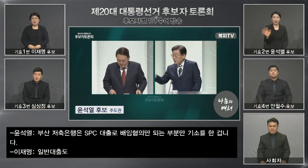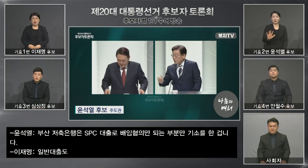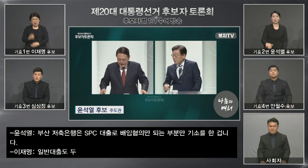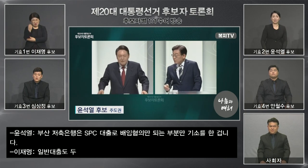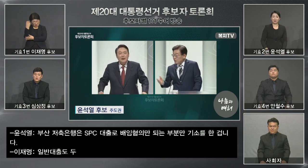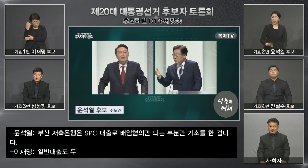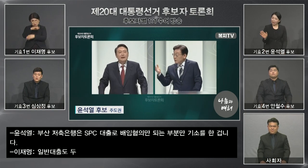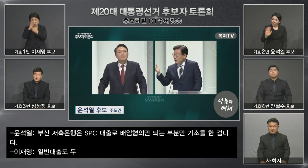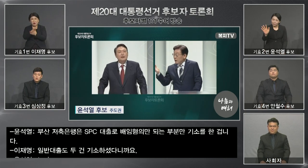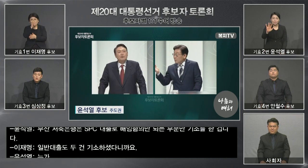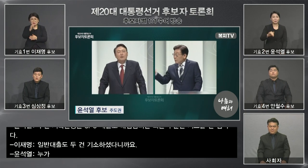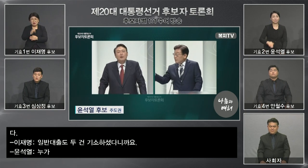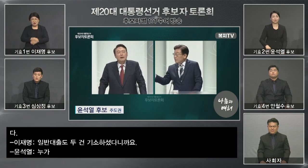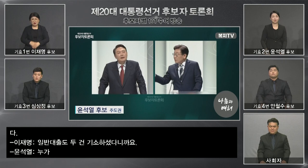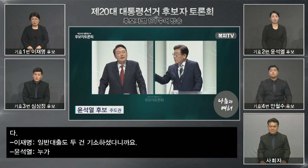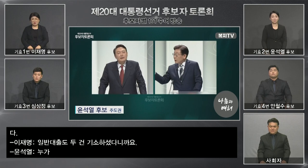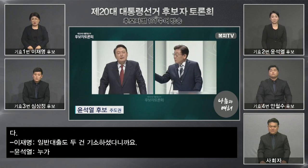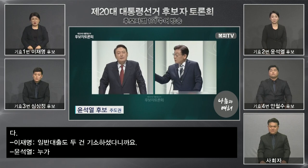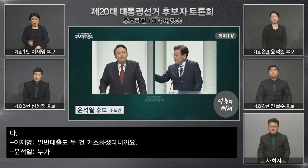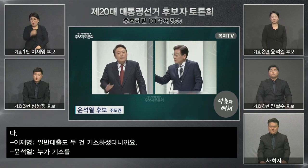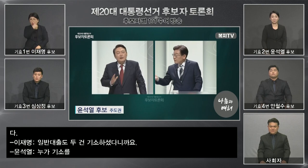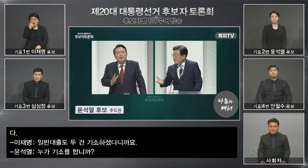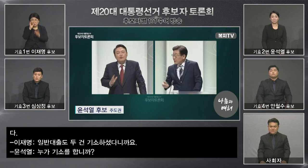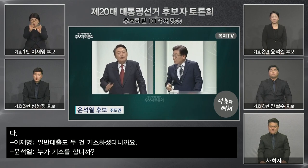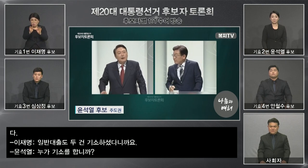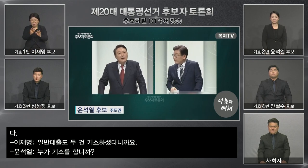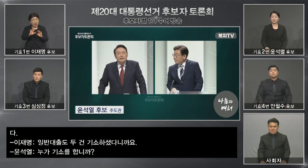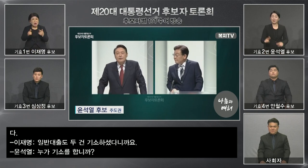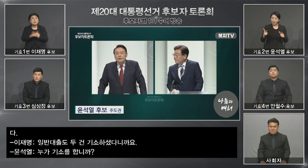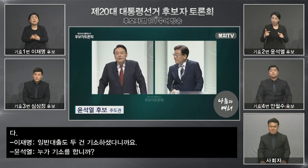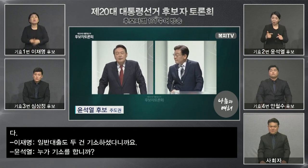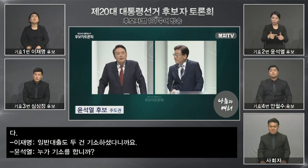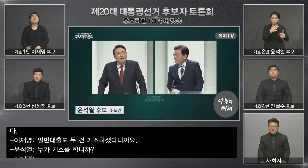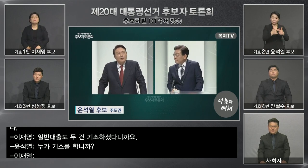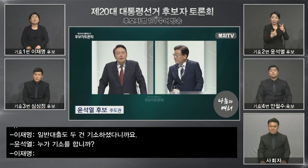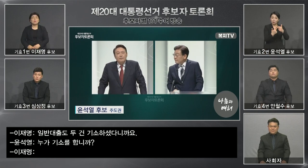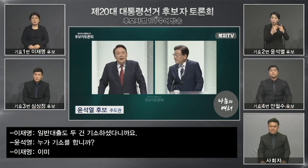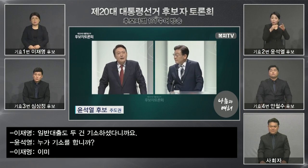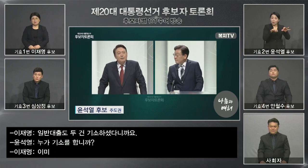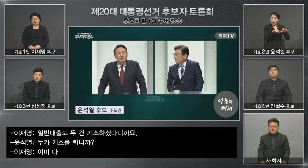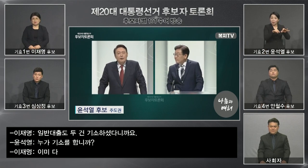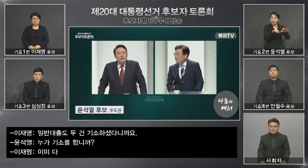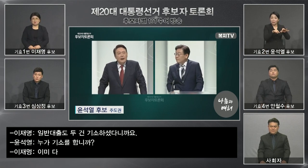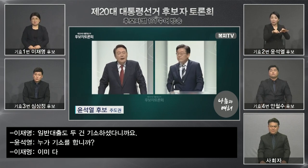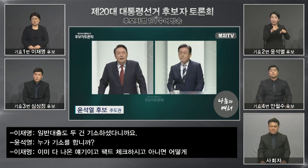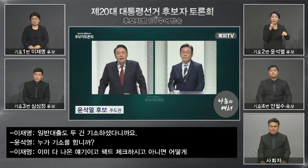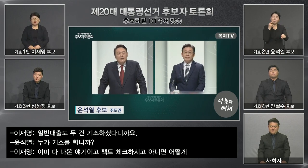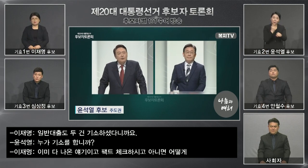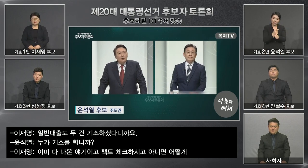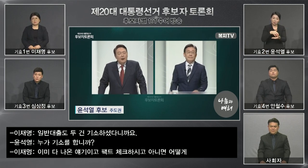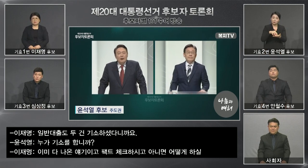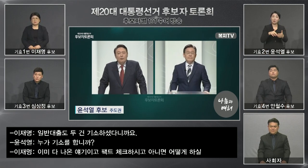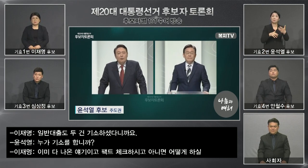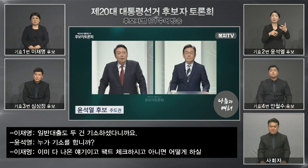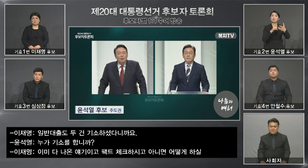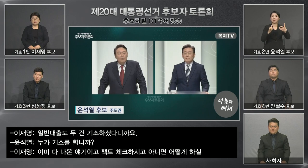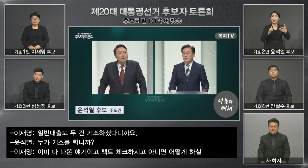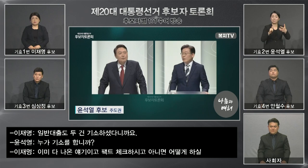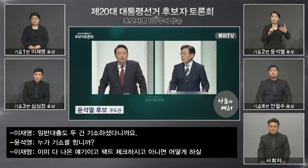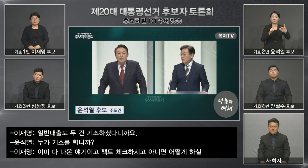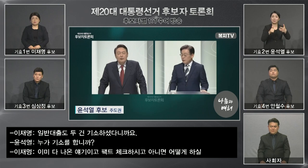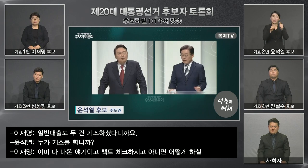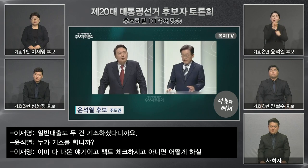얘기를 왜 부인한다고 됩니까? 그러면 한번 팩트체크하고 아니면 어떻게 하십니까? 부산저축은행에서는 벌써 80여 명 이상 기소를 하고